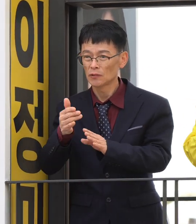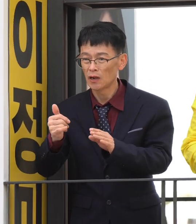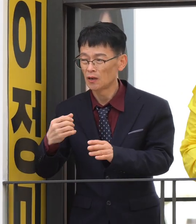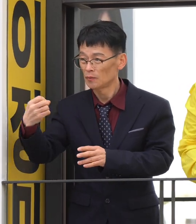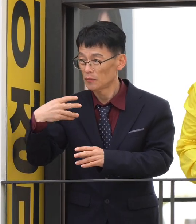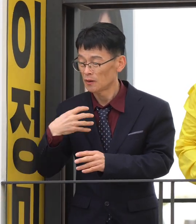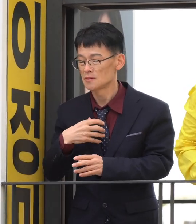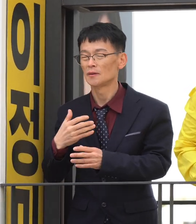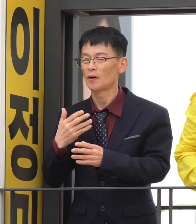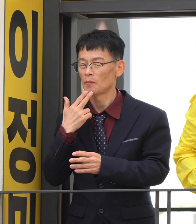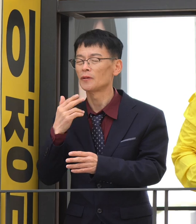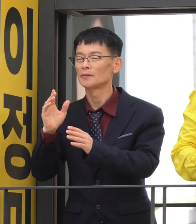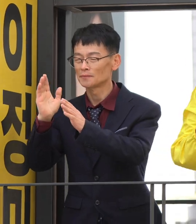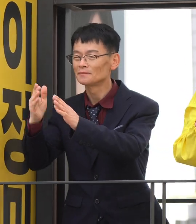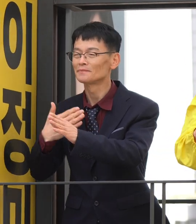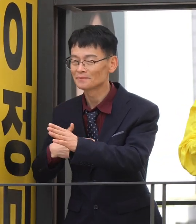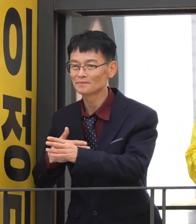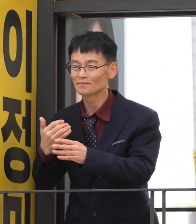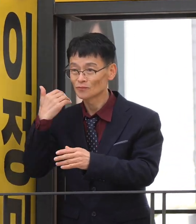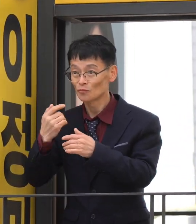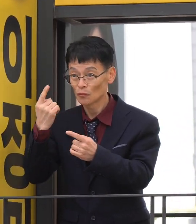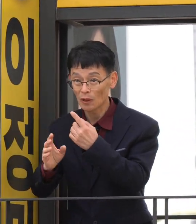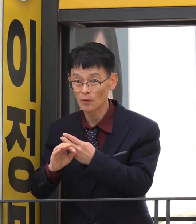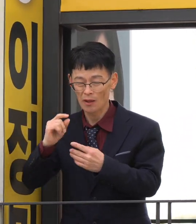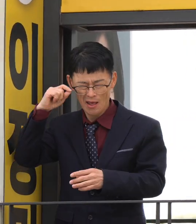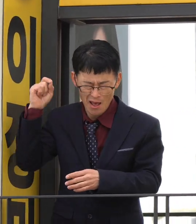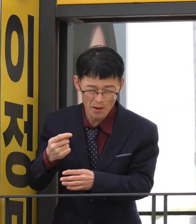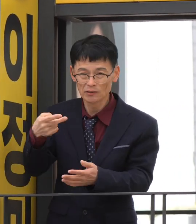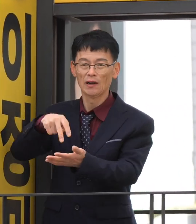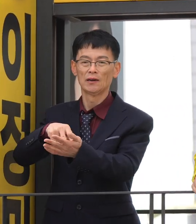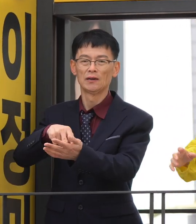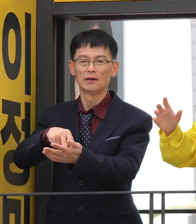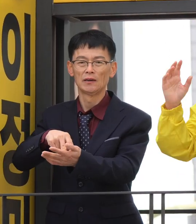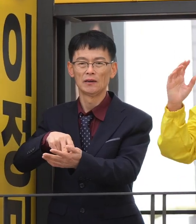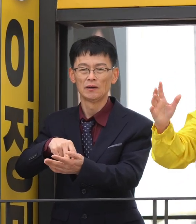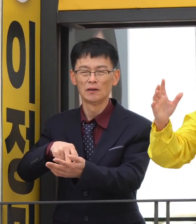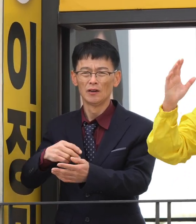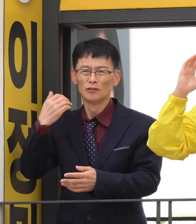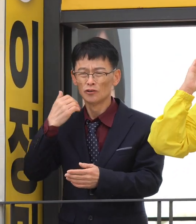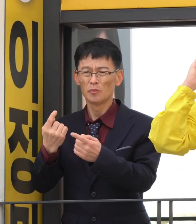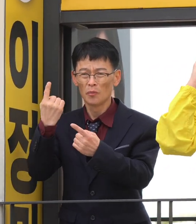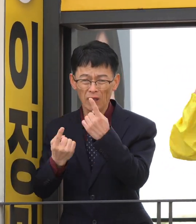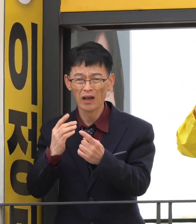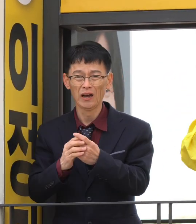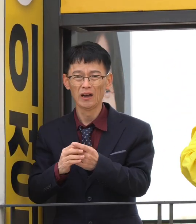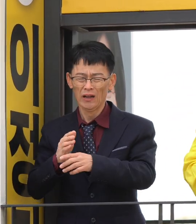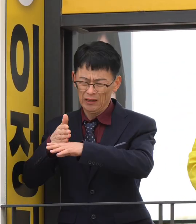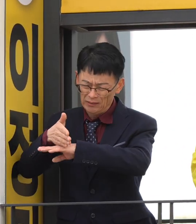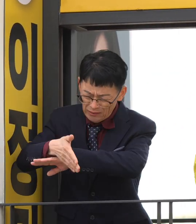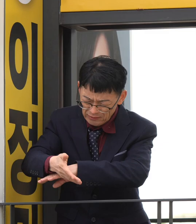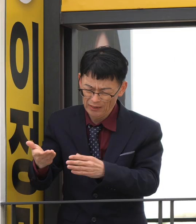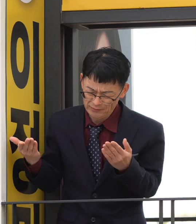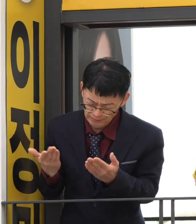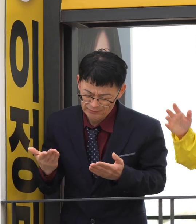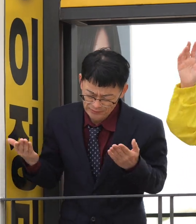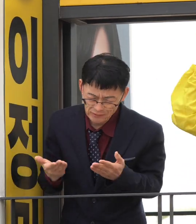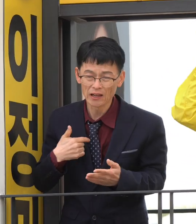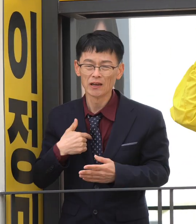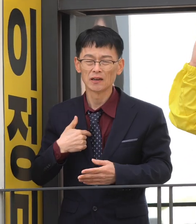주민들의 우려를 불식시키기 위해서 누구보다도 일찍 일어났습니다. 누구보다도 늦게까지